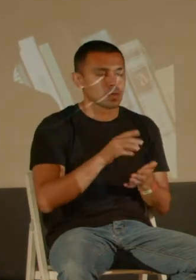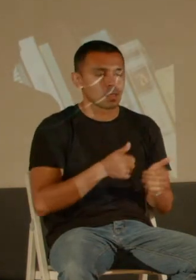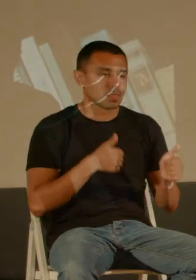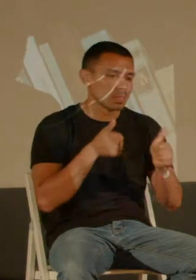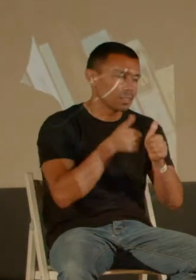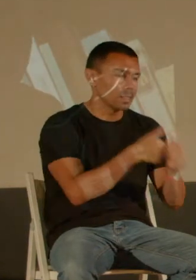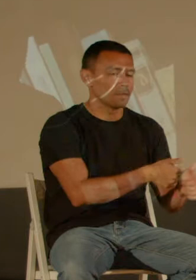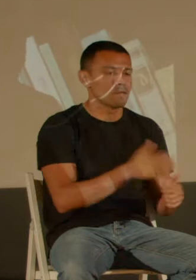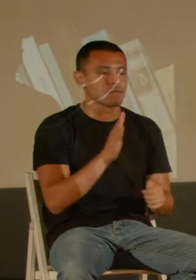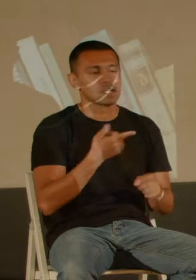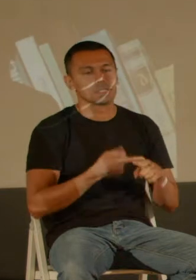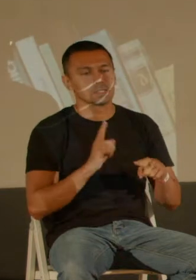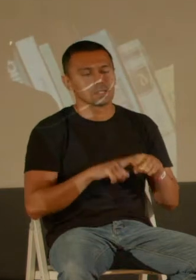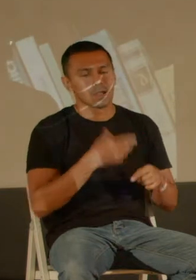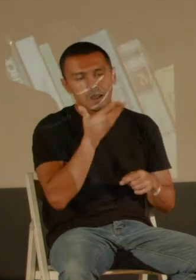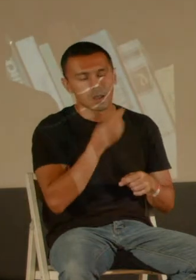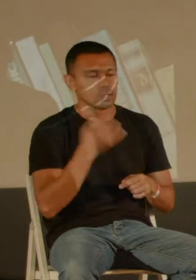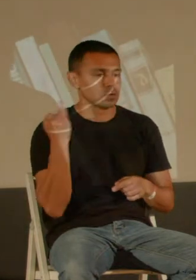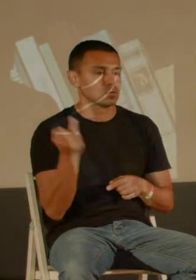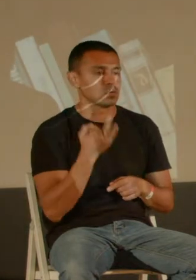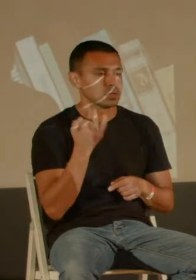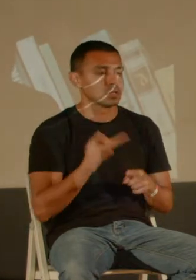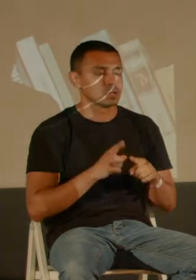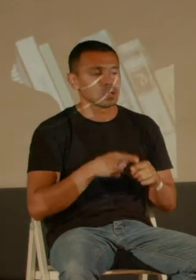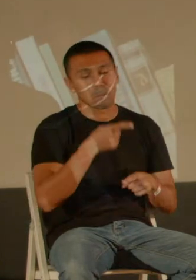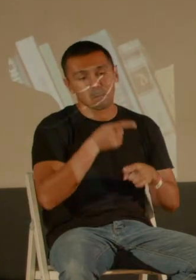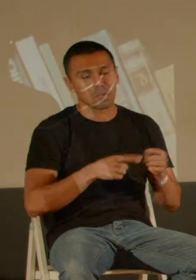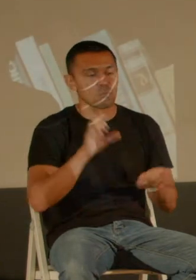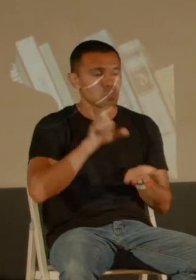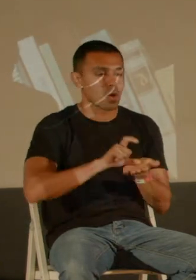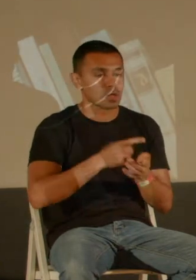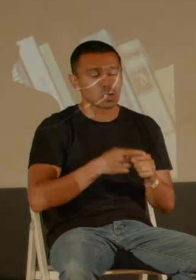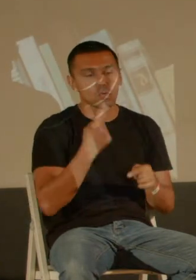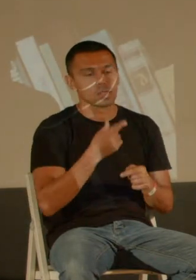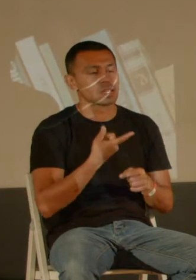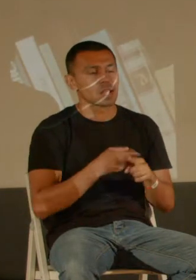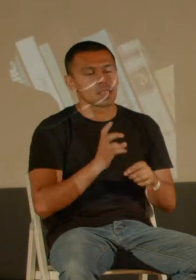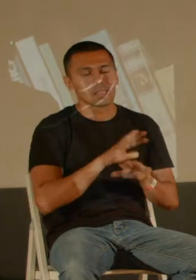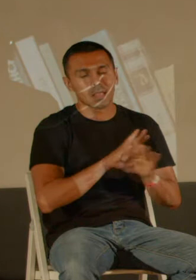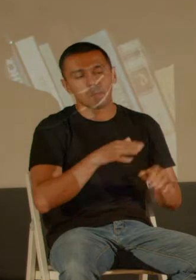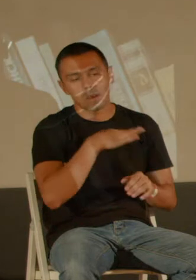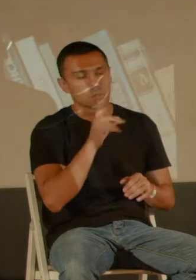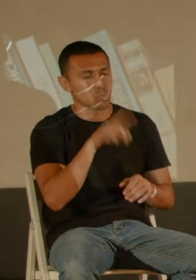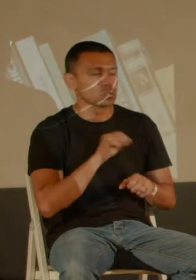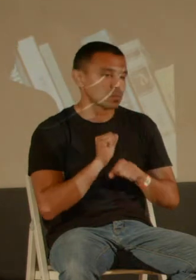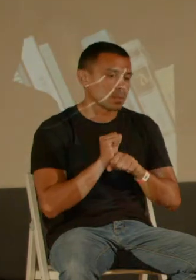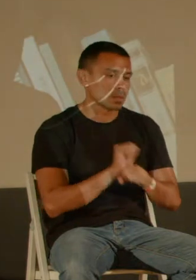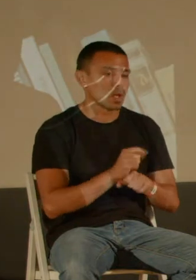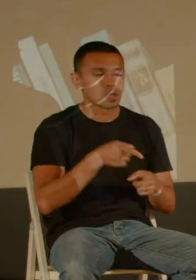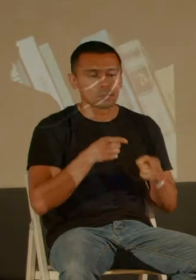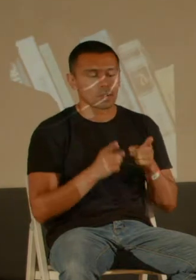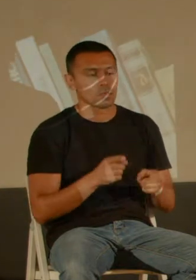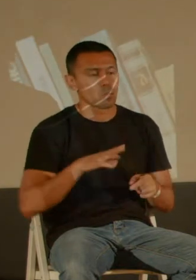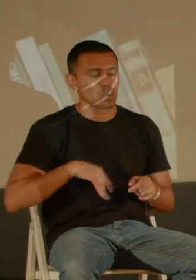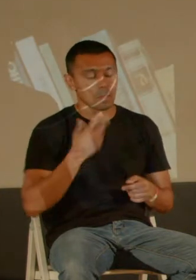поводу в цій гарній історії. Це ж пів бокала, це ж один, це небагато, вона може зупинитися. А